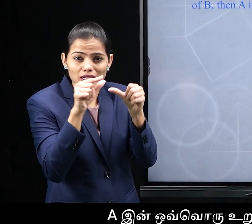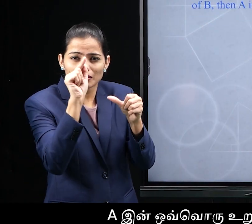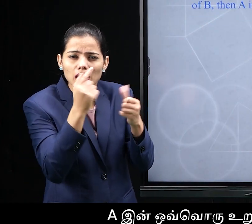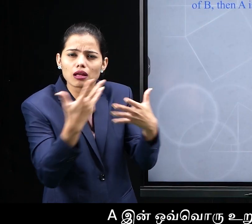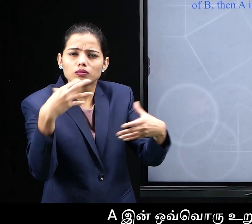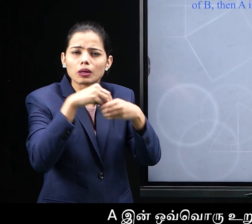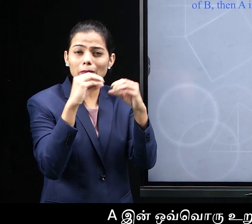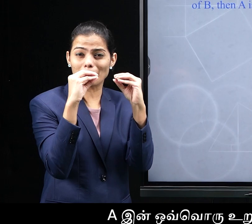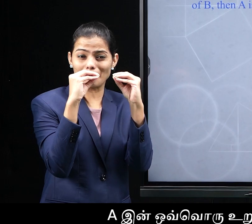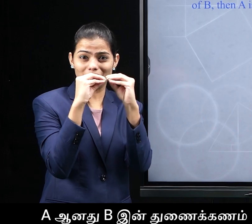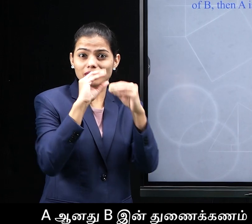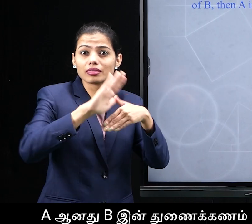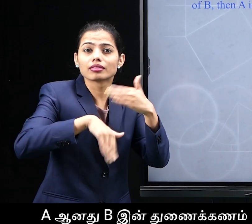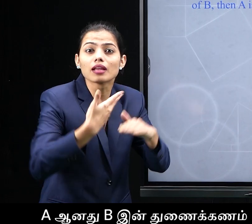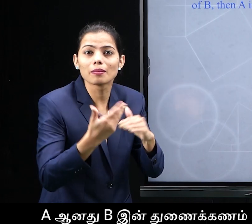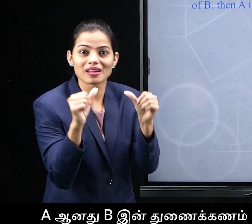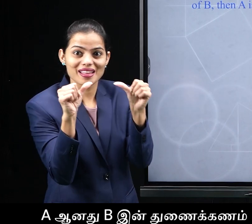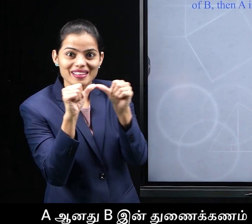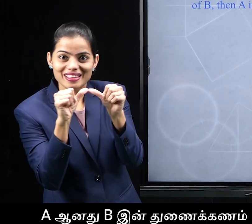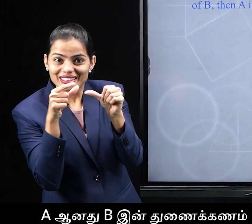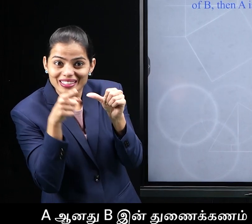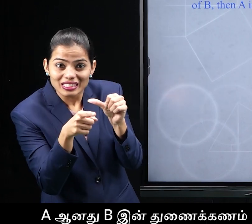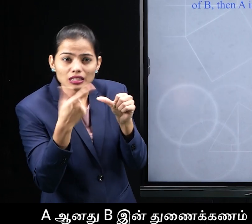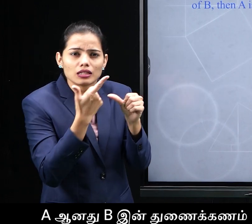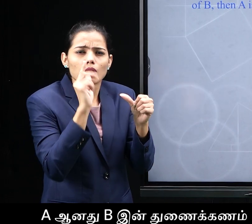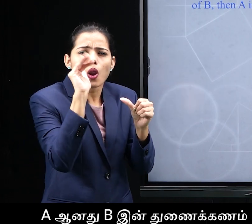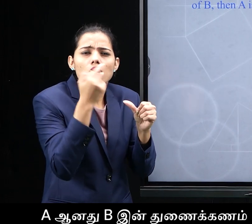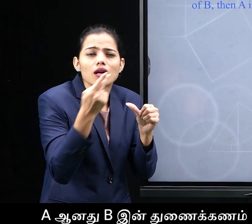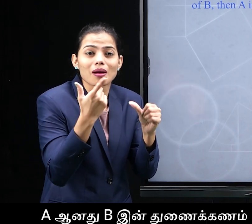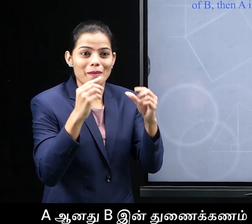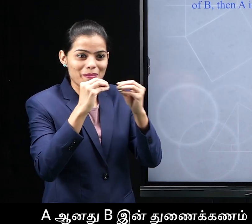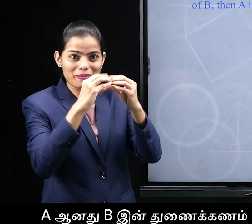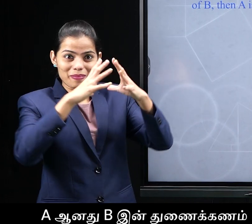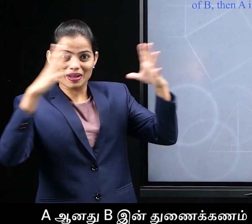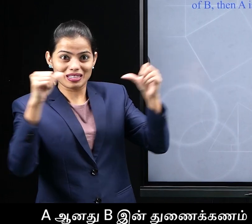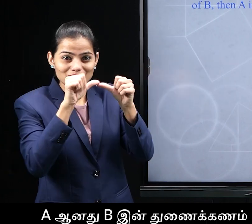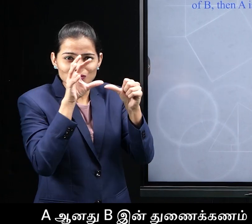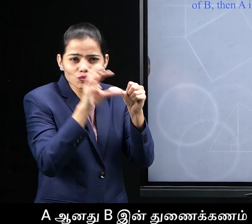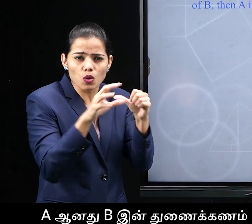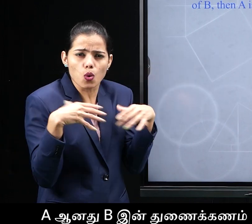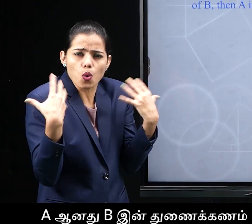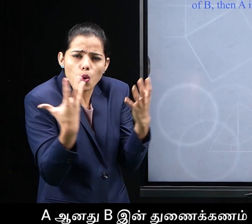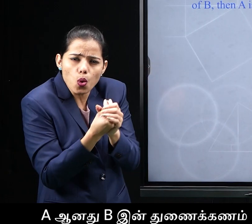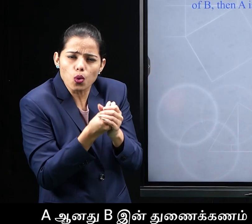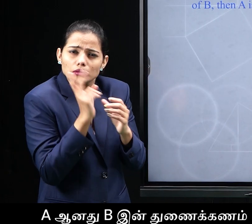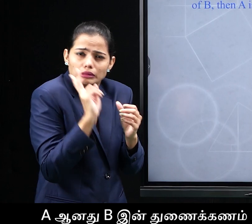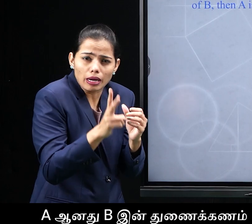இன் ஒரு உறுப்பு என்றால் A ஆனது B இன் துணை கணம் எனப்படும். நாம் A உட்கணம் B என்று எழுதுகிறோம்.